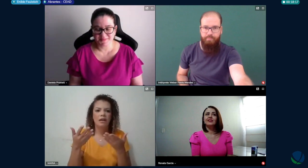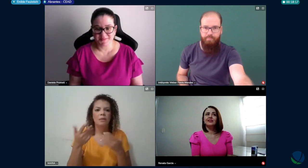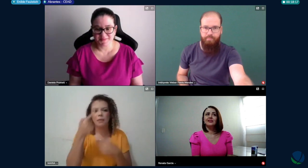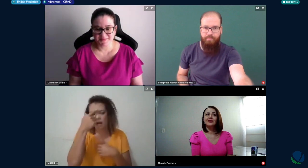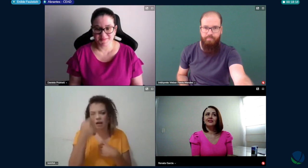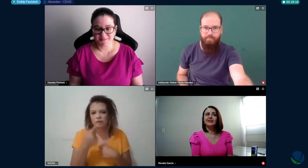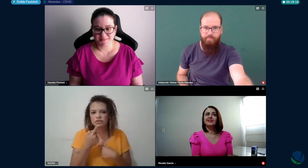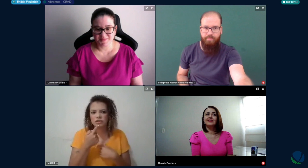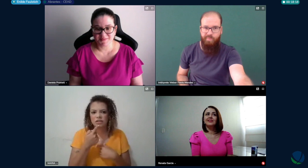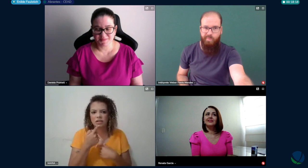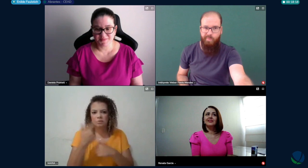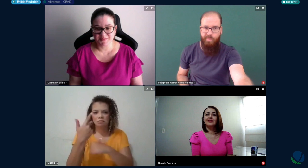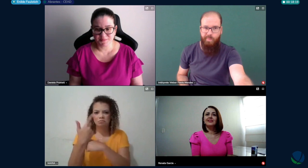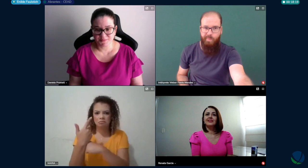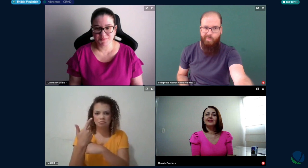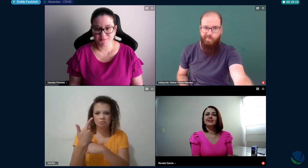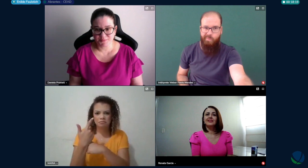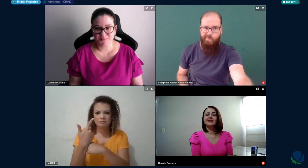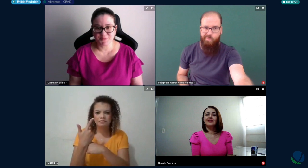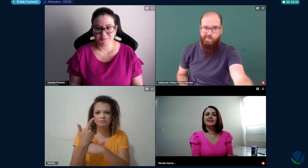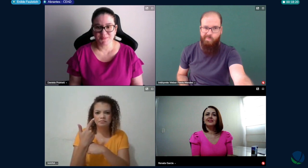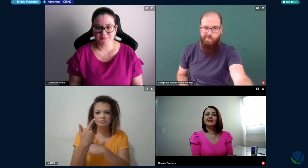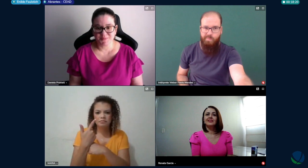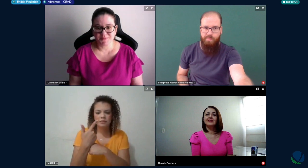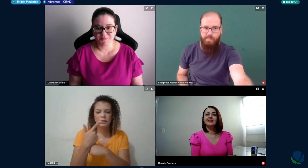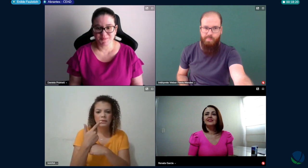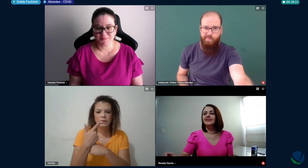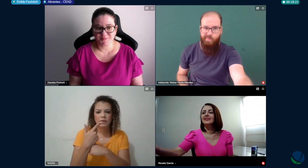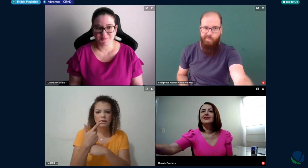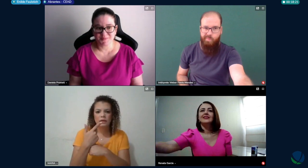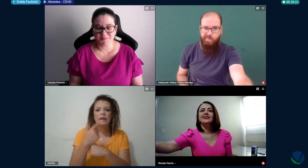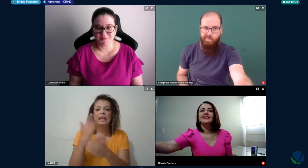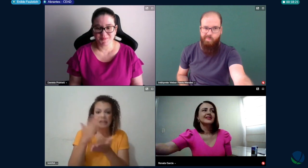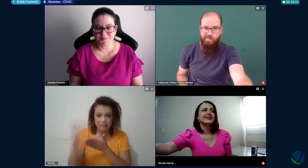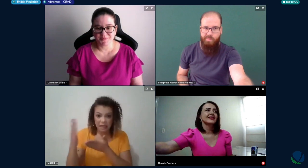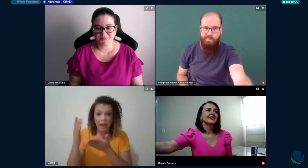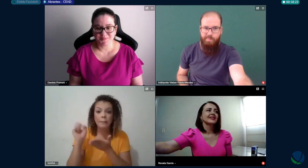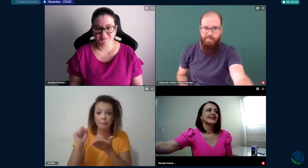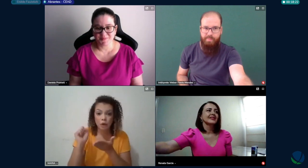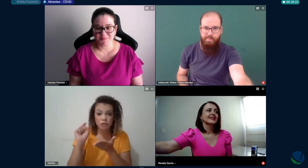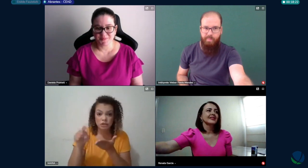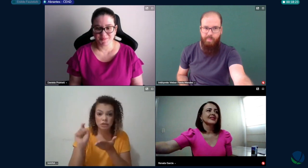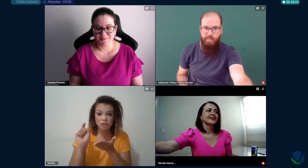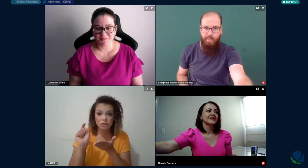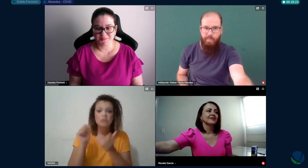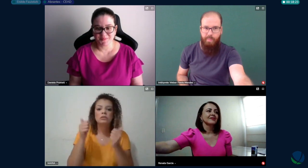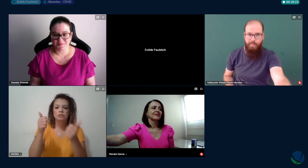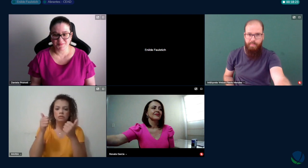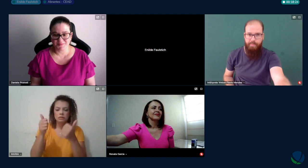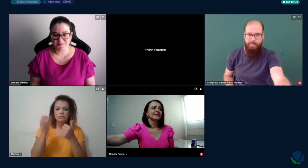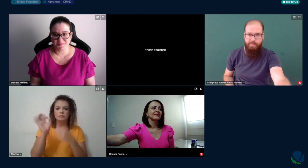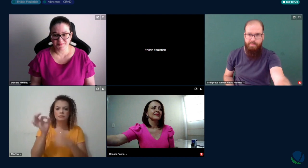Compartilhe. Câmera, opções de webcam. Iniciar, posso botar iniciar?